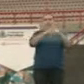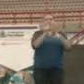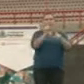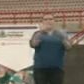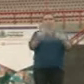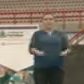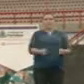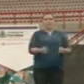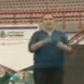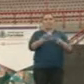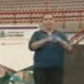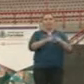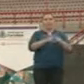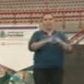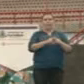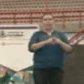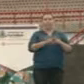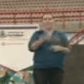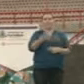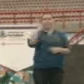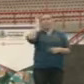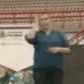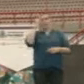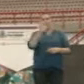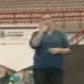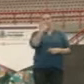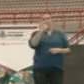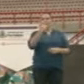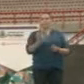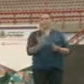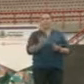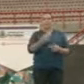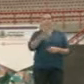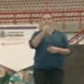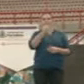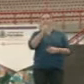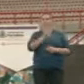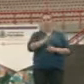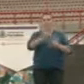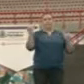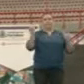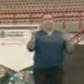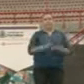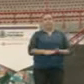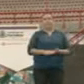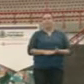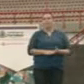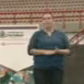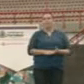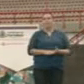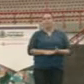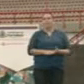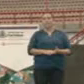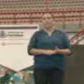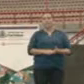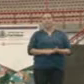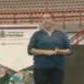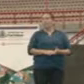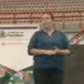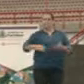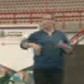pagã, de herege. Aí veio o menino William Shakespeare escrevendo obras fantásticas em